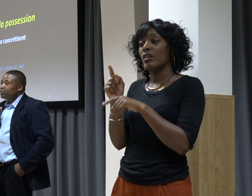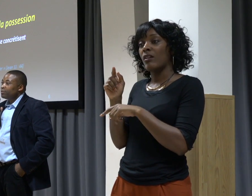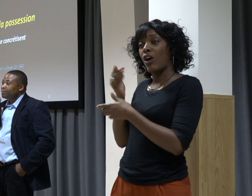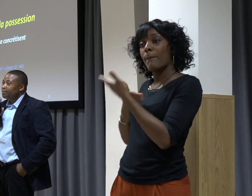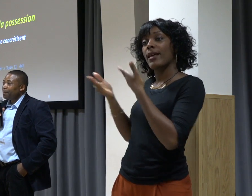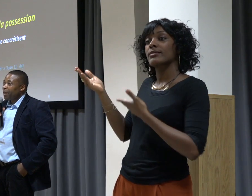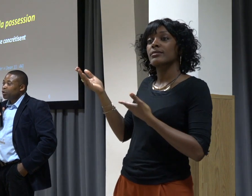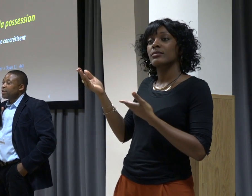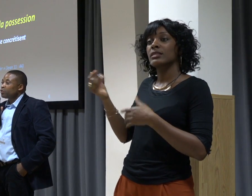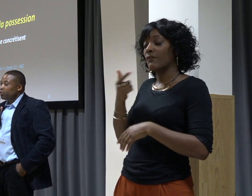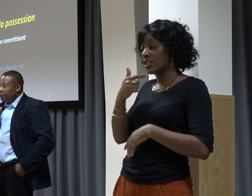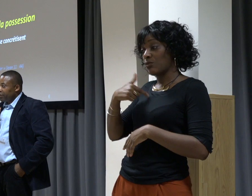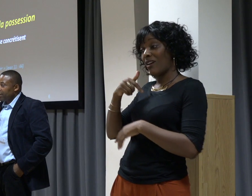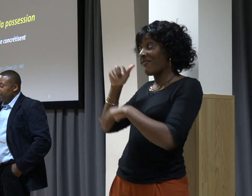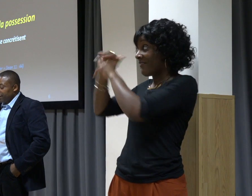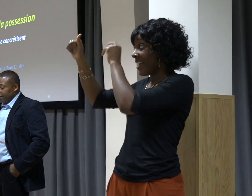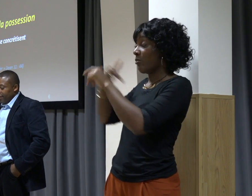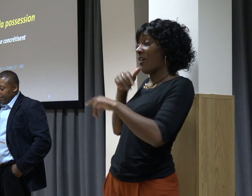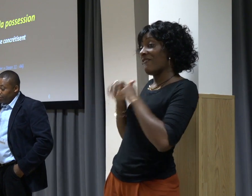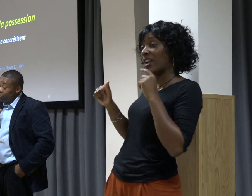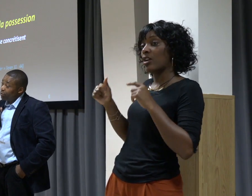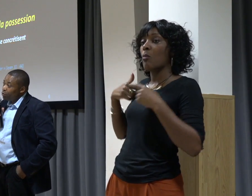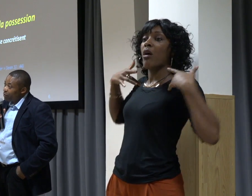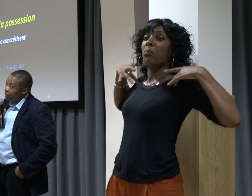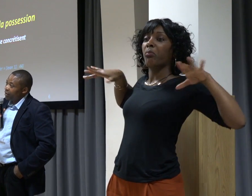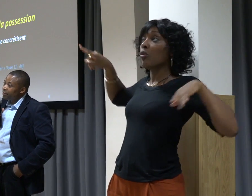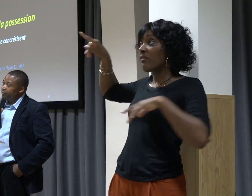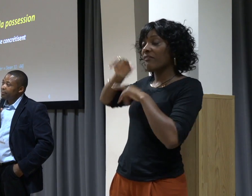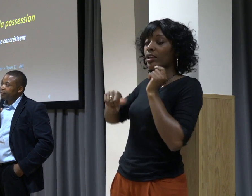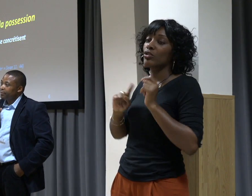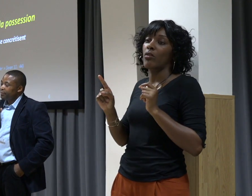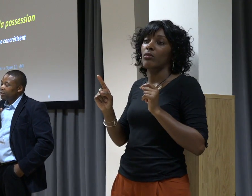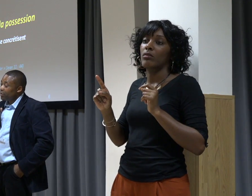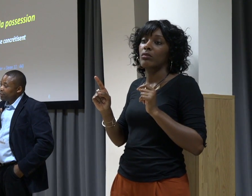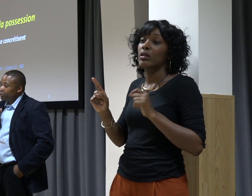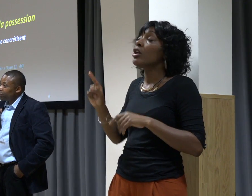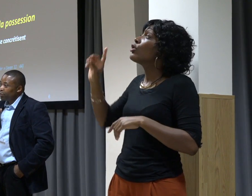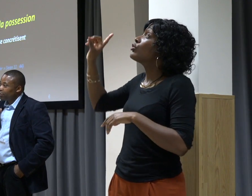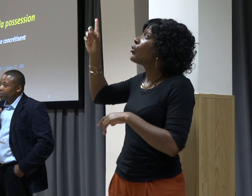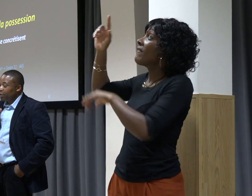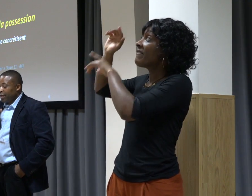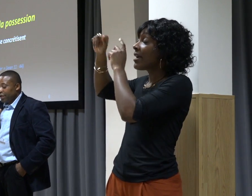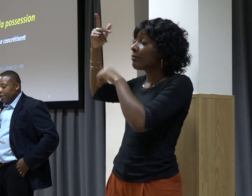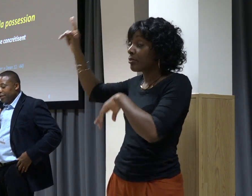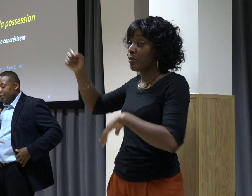pas du tout. Je pense que Dieu fait ce que seul lui peut faire. Ce